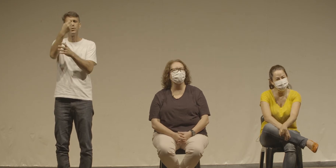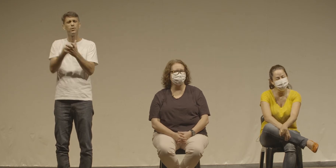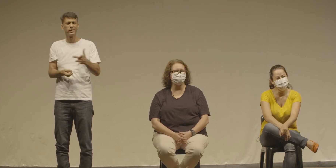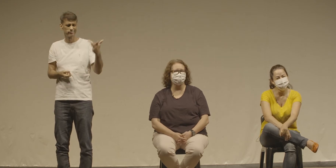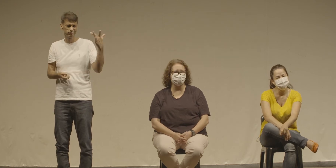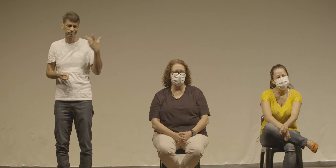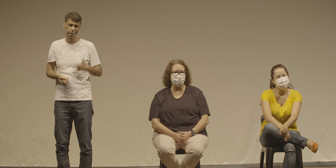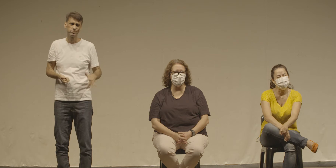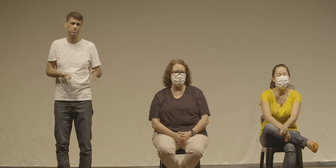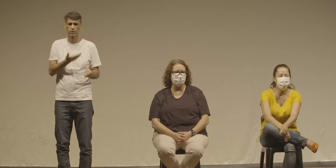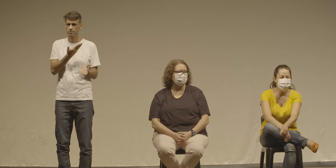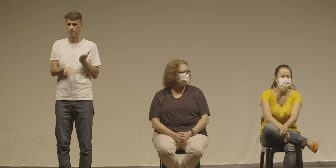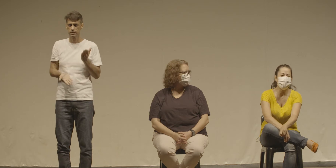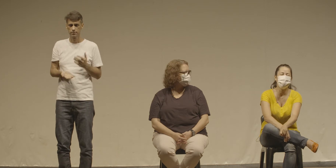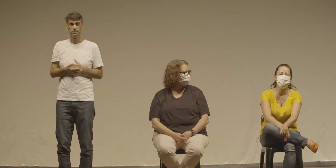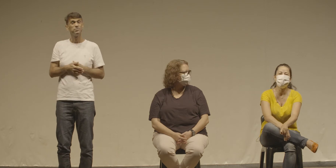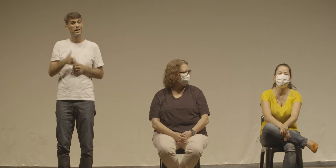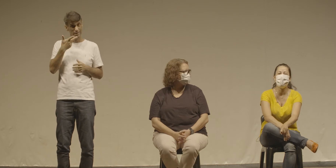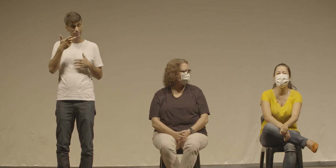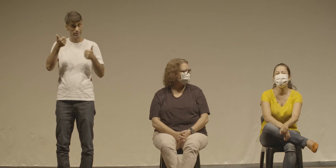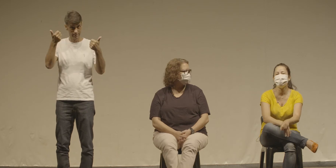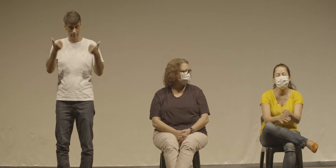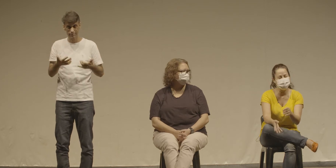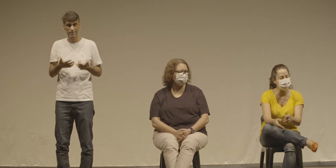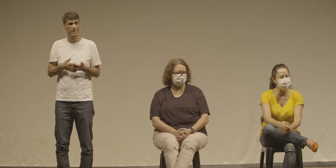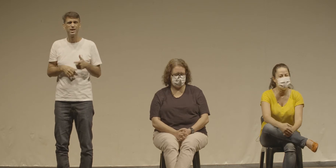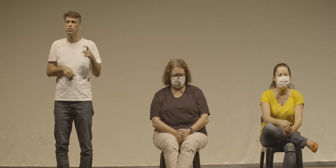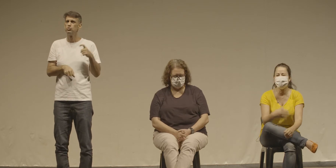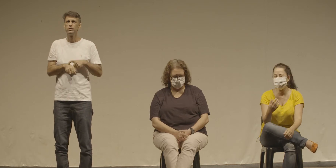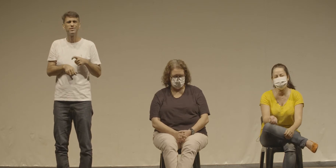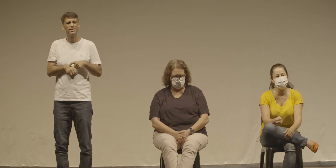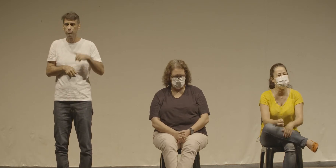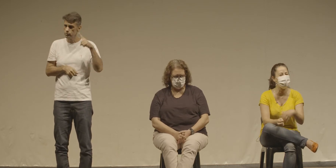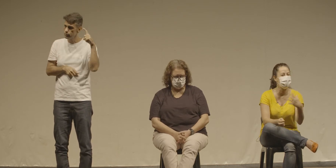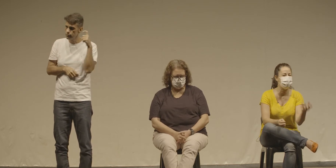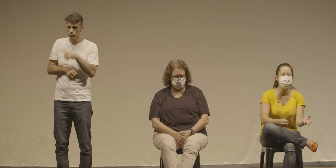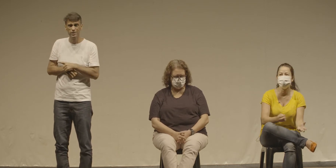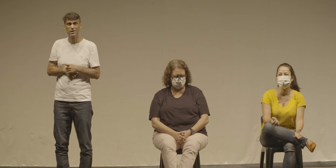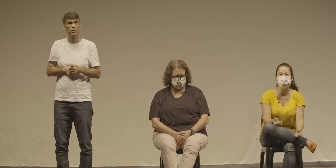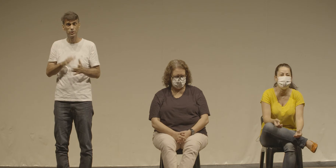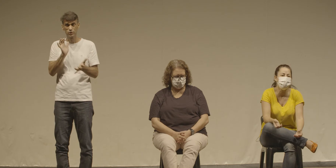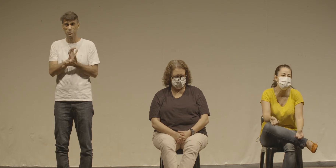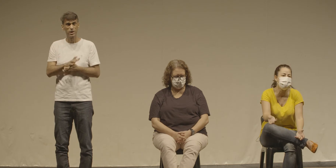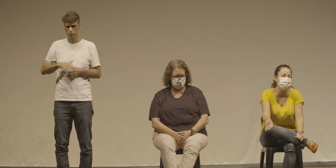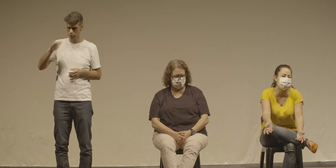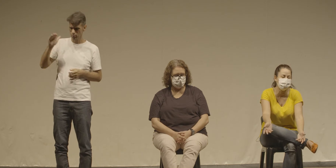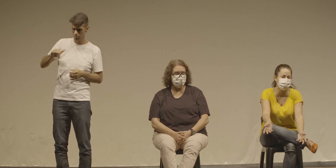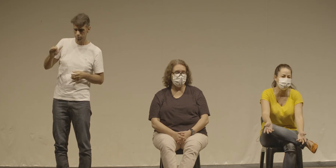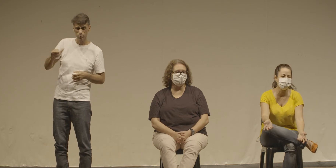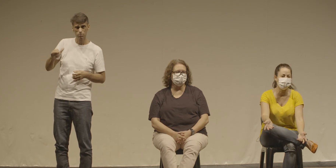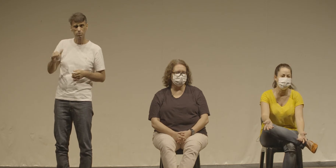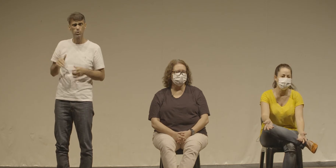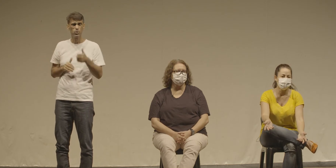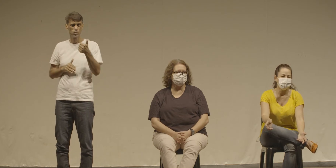mais. Cara, não conseguiram. E elas falam, né, que não dava para fazer, era difícil, não tinha time, não tinha altura. 1,60